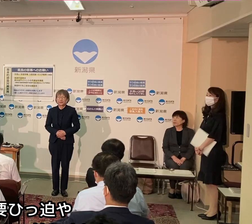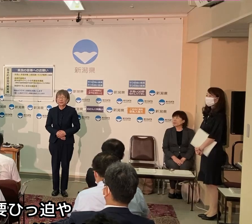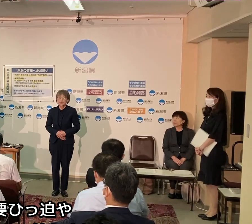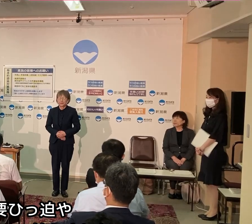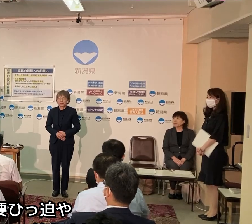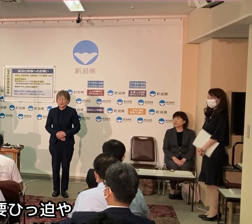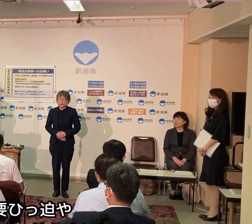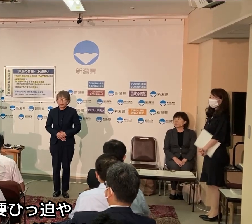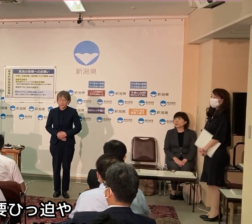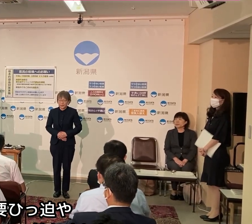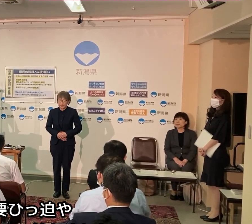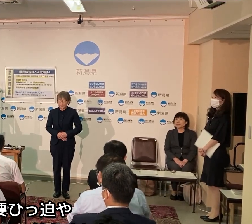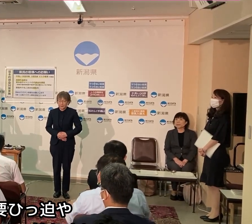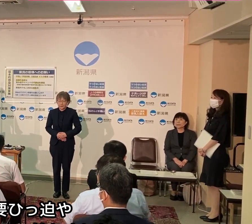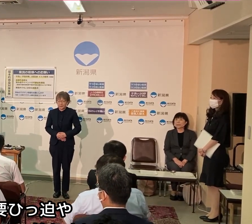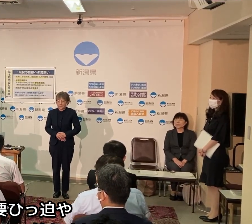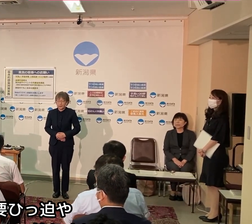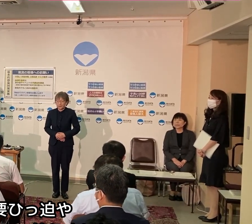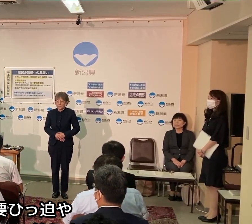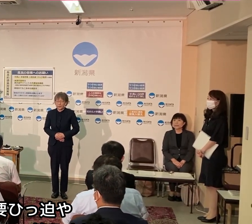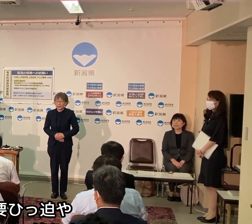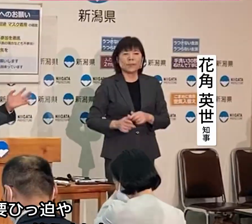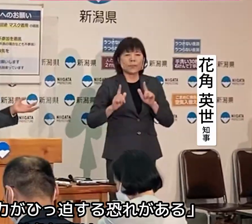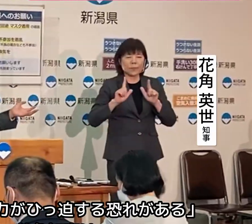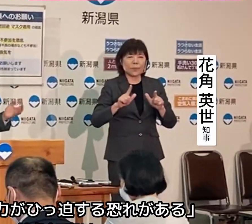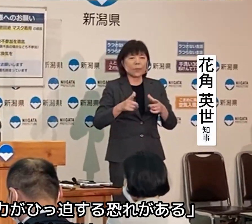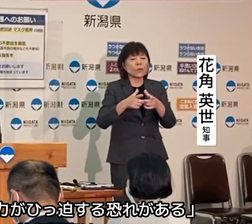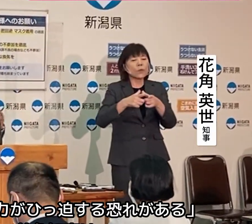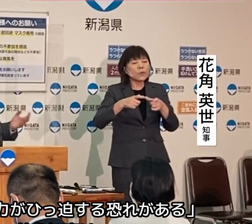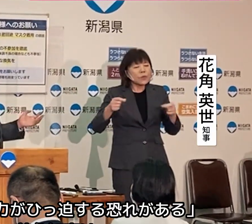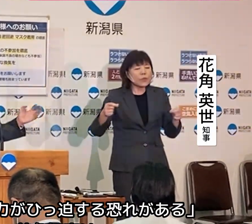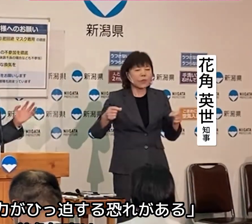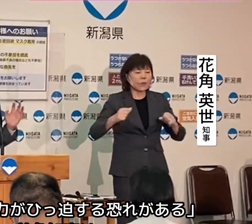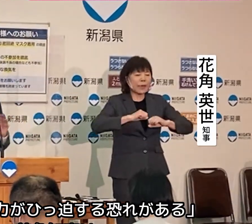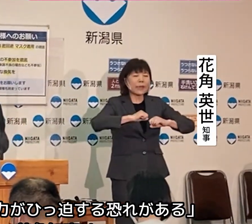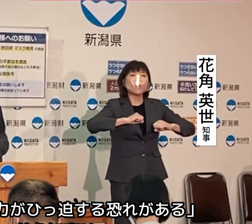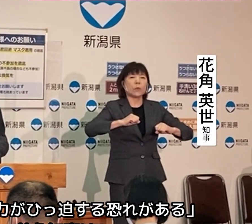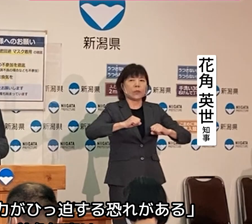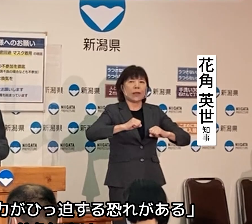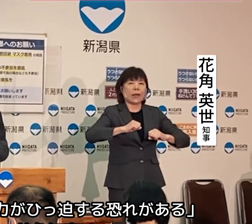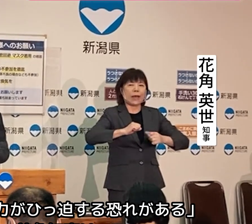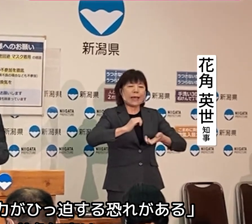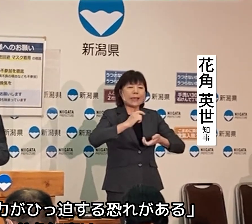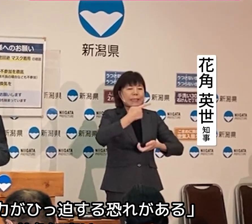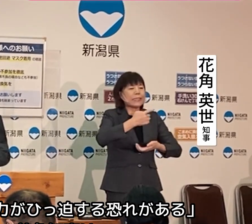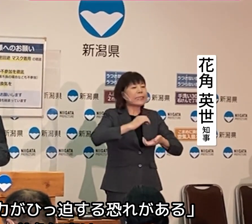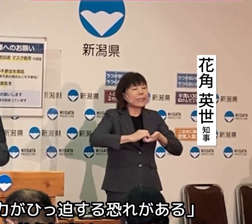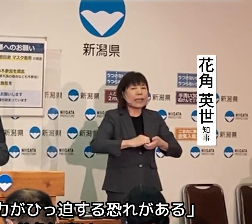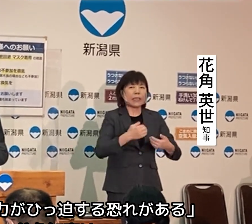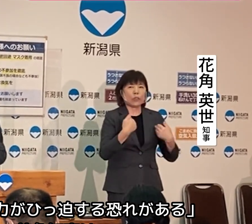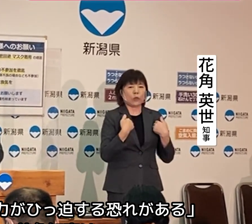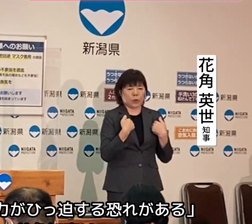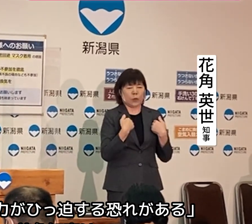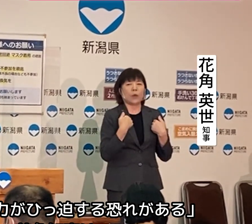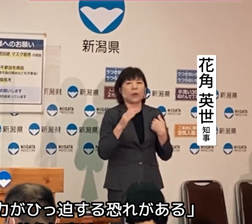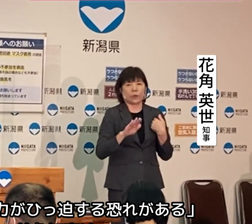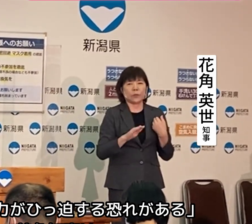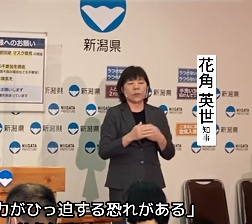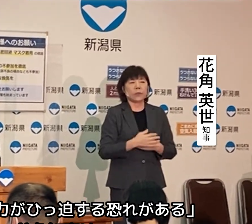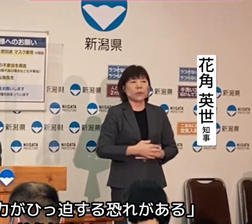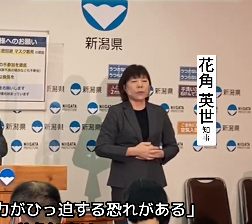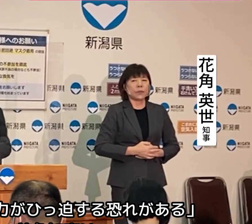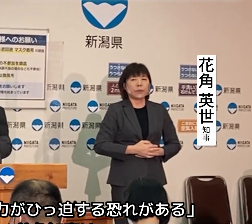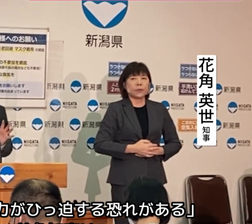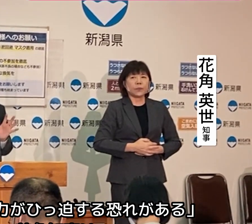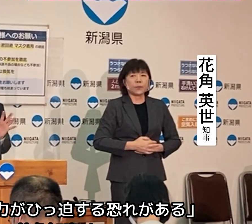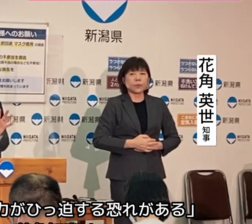要逼迫やマスク事情などについて答えました。東北電力株式会社が29日に電力が逼迫する恐れがある